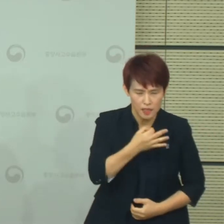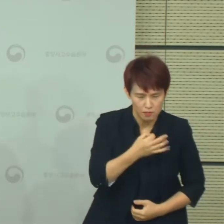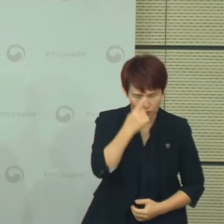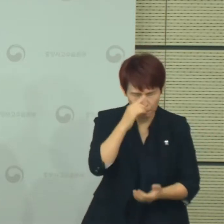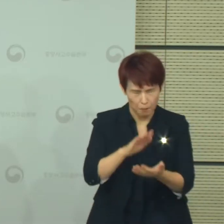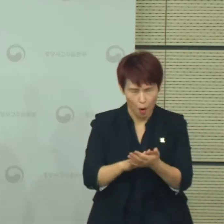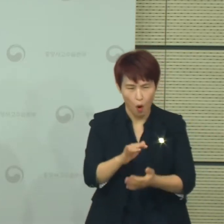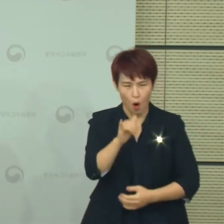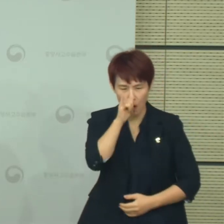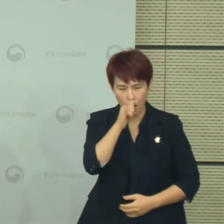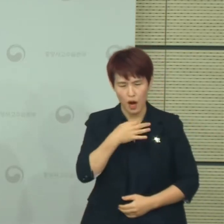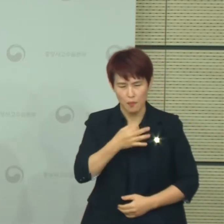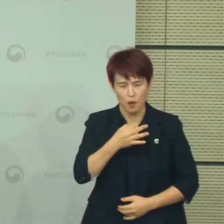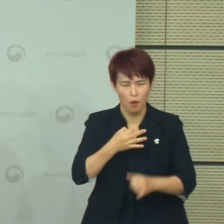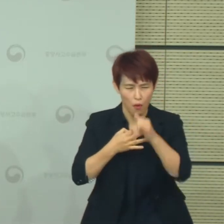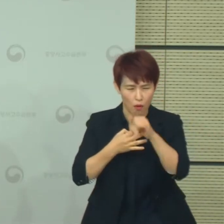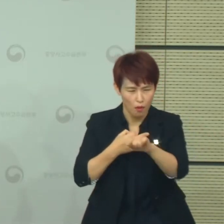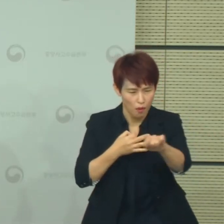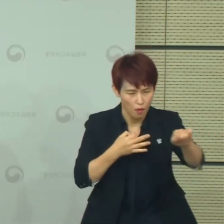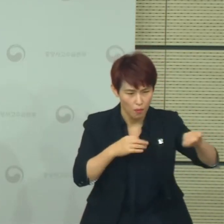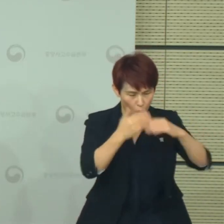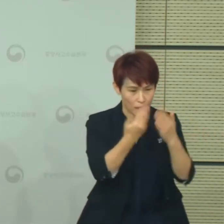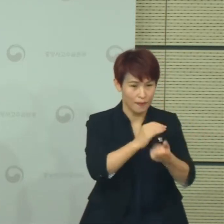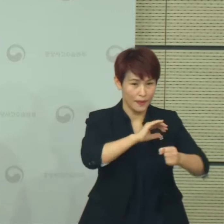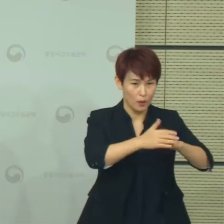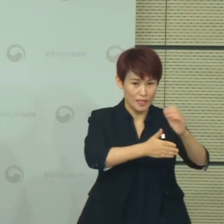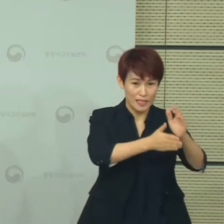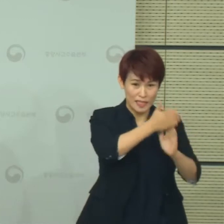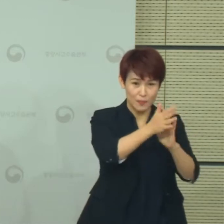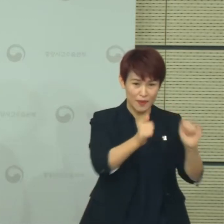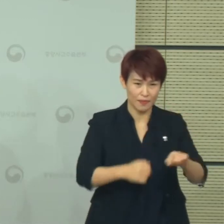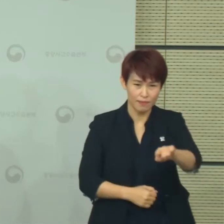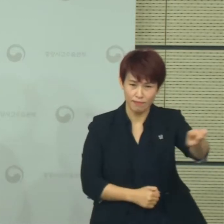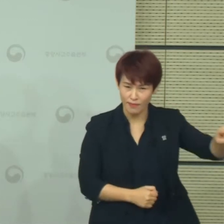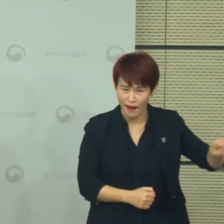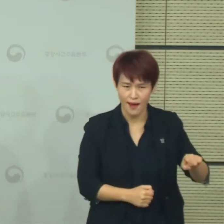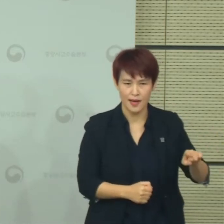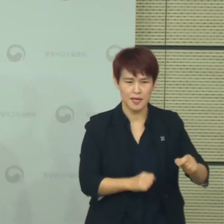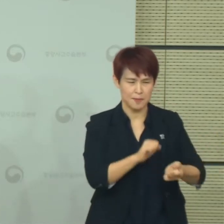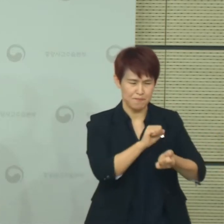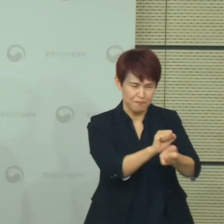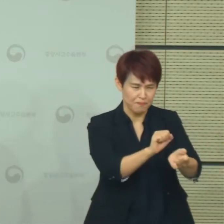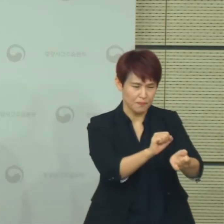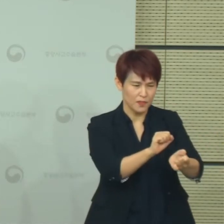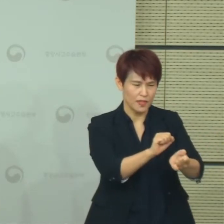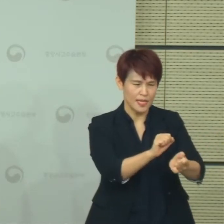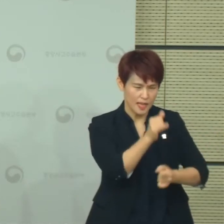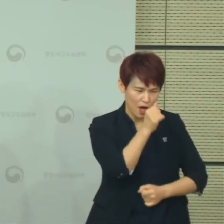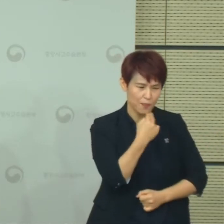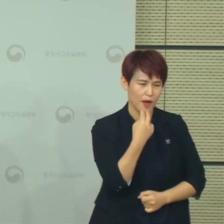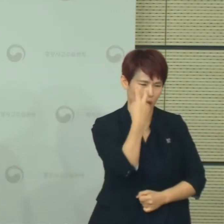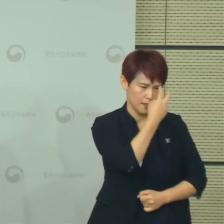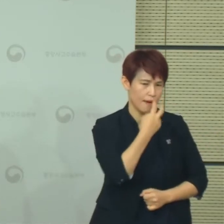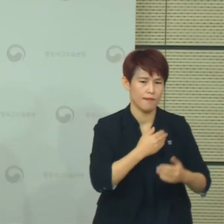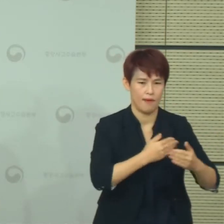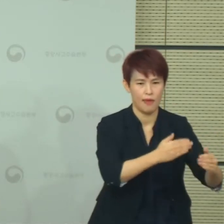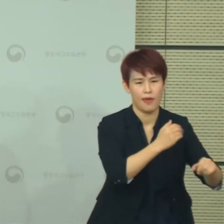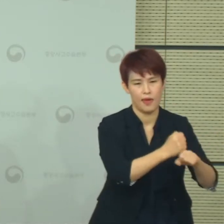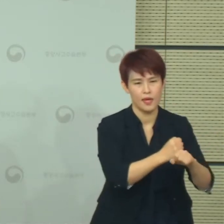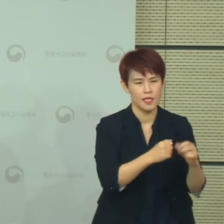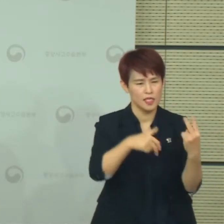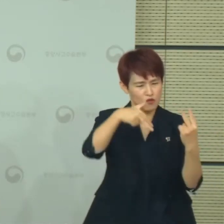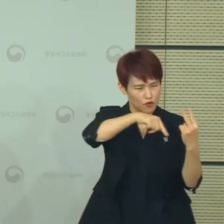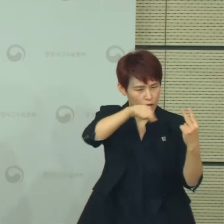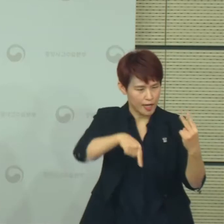발열 등 감기 증상이 있는 모든 대구시 시민들에 대해서도 진단검사를 실시할 계획으로,